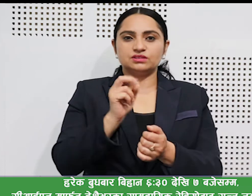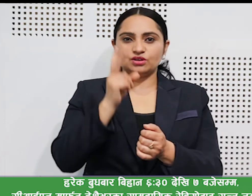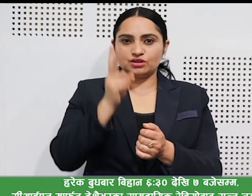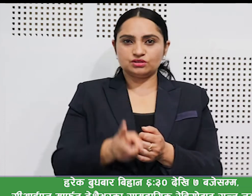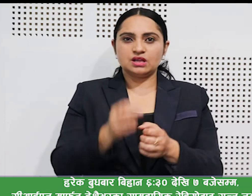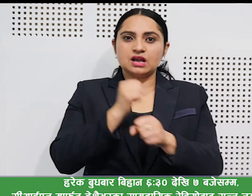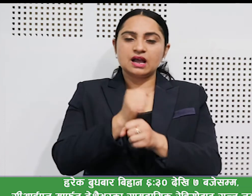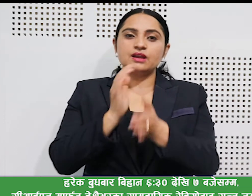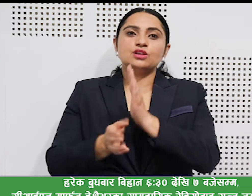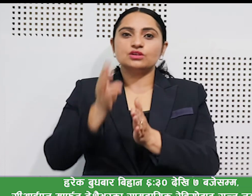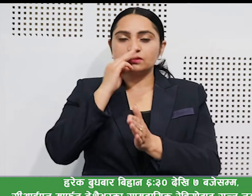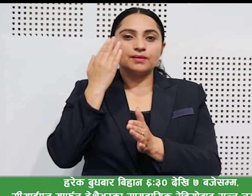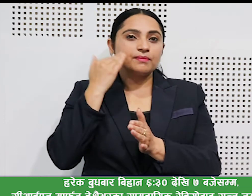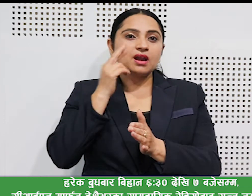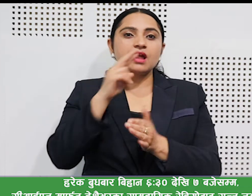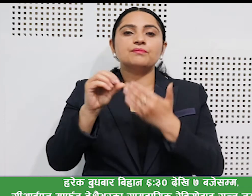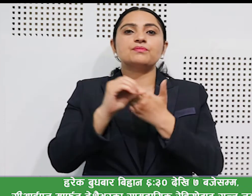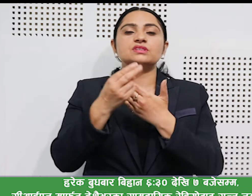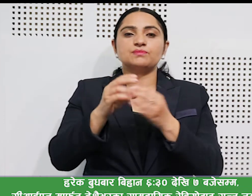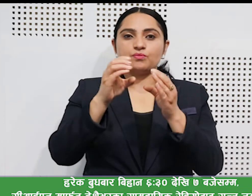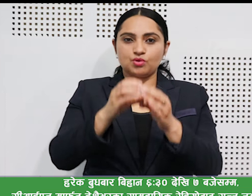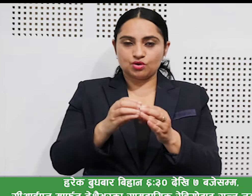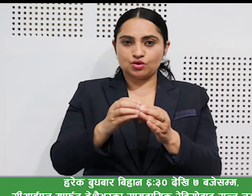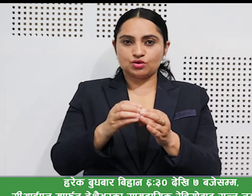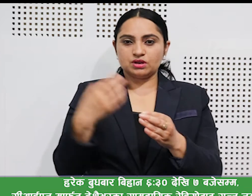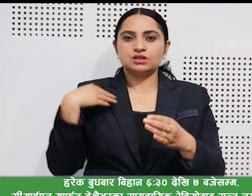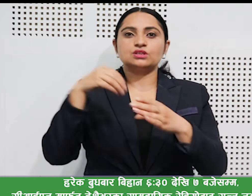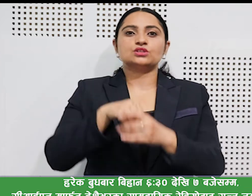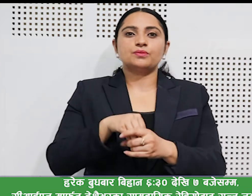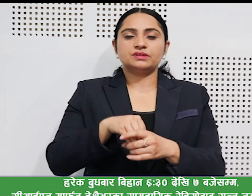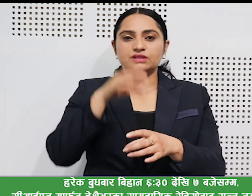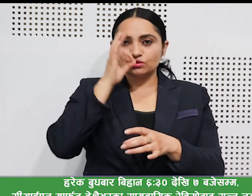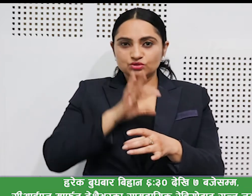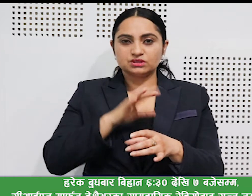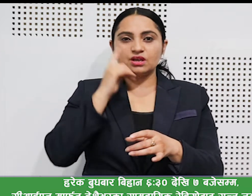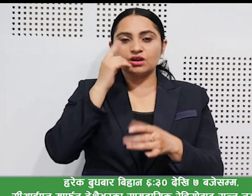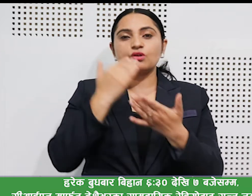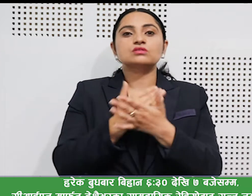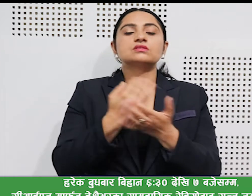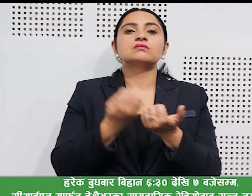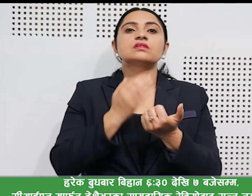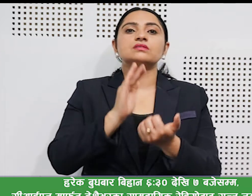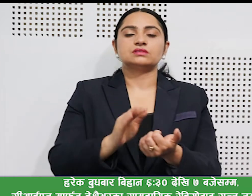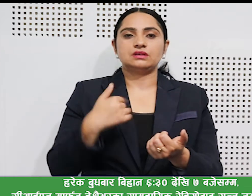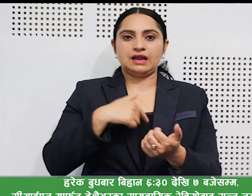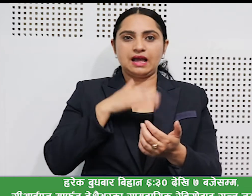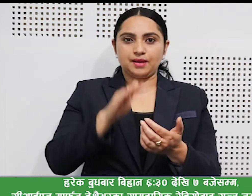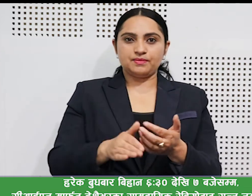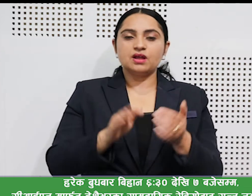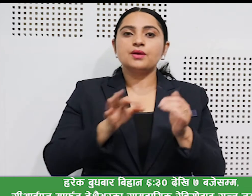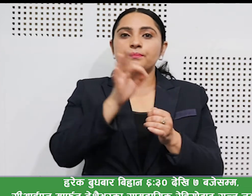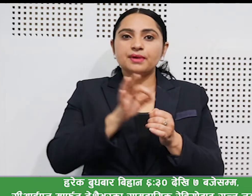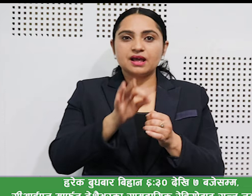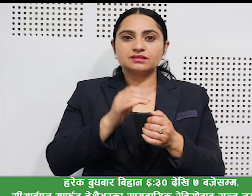प्रतिकार योजनामा महिला तथा सीमान्तकृत समुदायको सहभागिताको सुनिश्चितता कसरी भइरहेको छ? हामीले